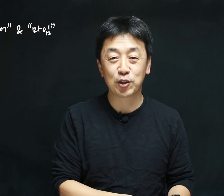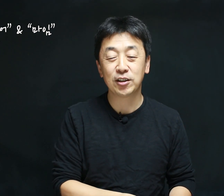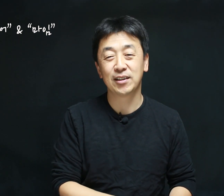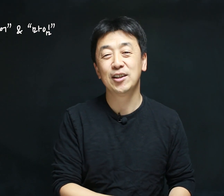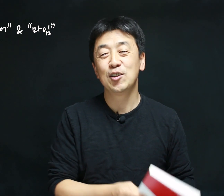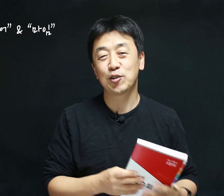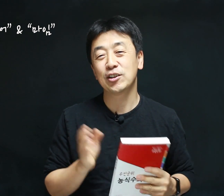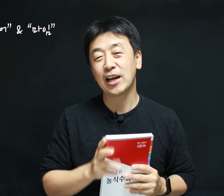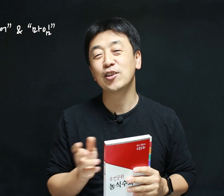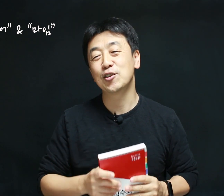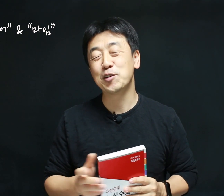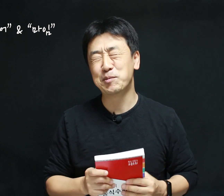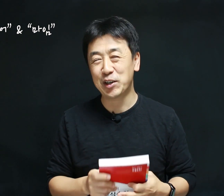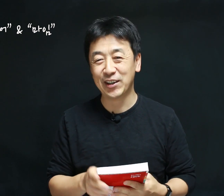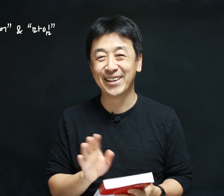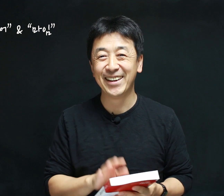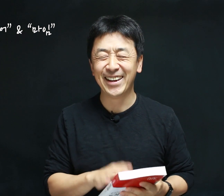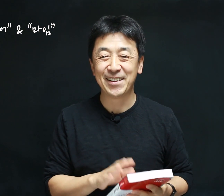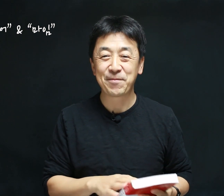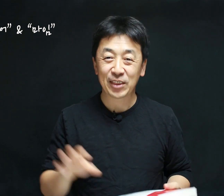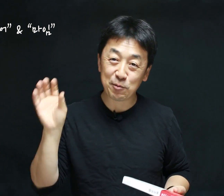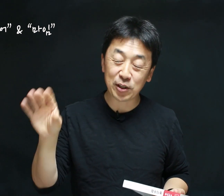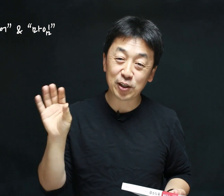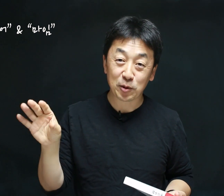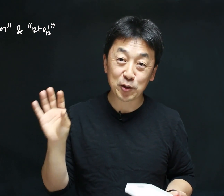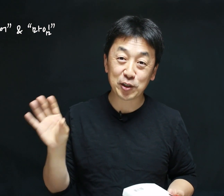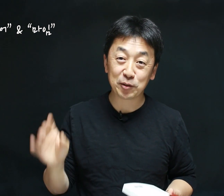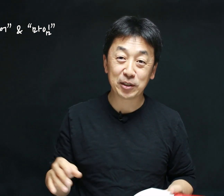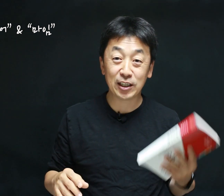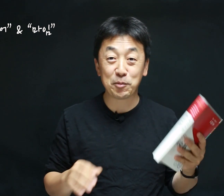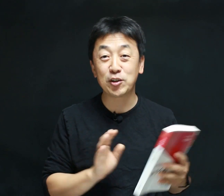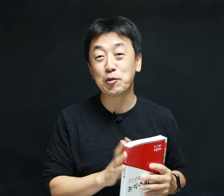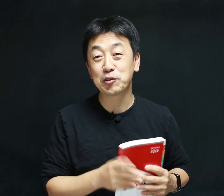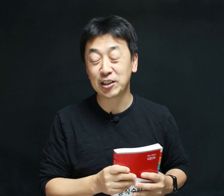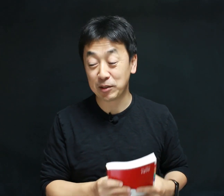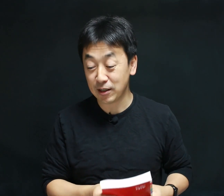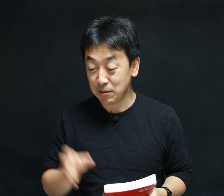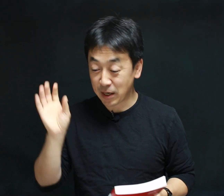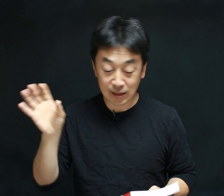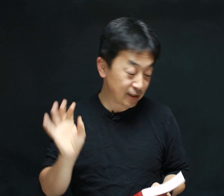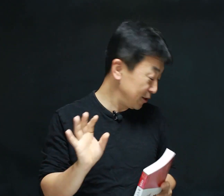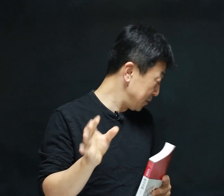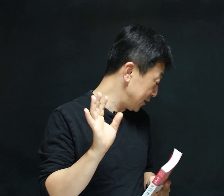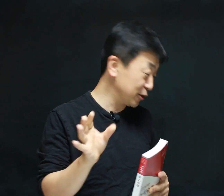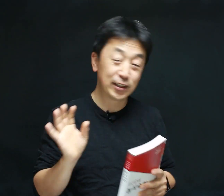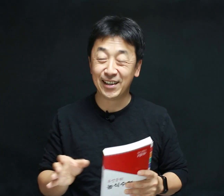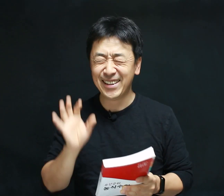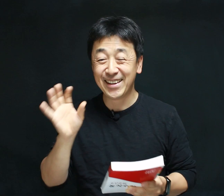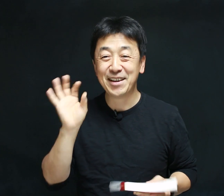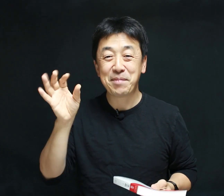우선은 단어들을 외우십시오. 네. 기본 단어를 먼저 외우시는 겁니다. 이거 먼저 외우는 거 아닙니다. 파란 책 있잖아요. 파란 책 어쨌든 파란